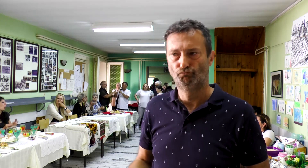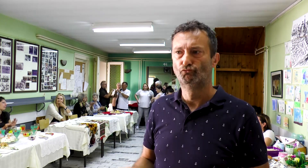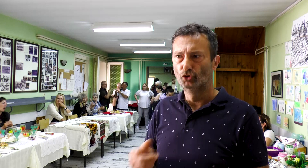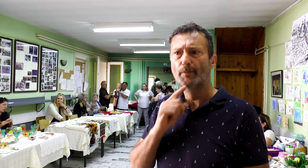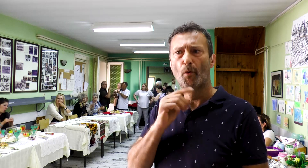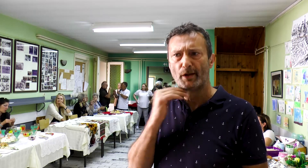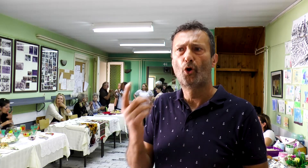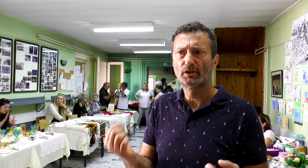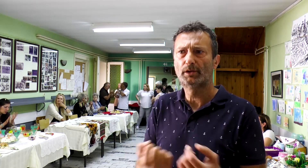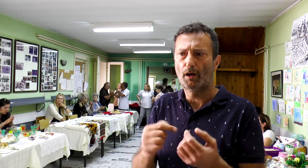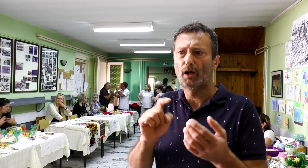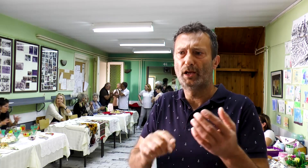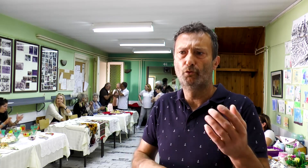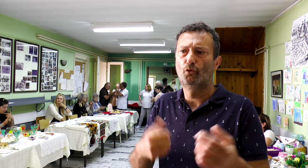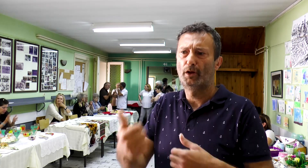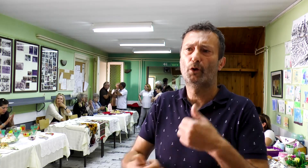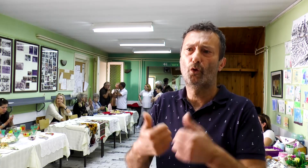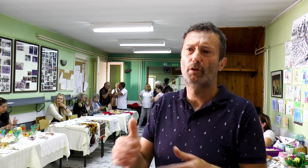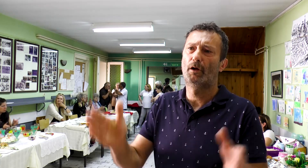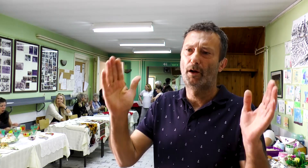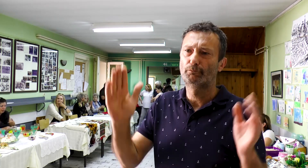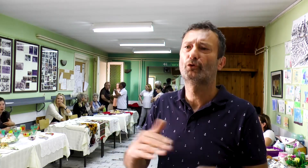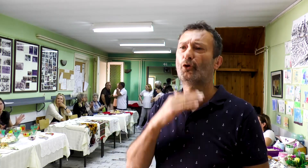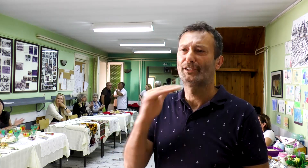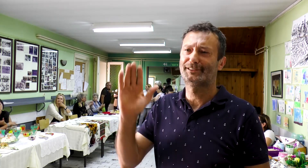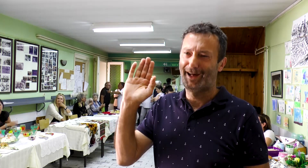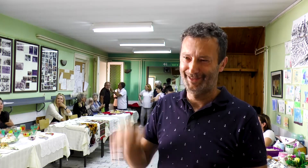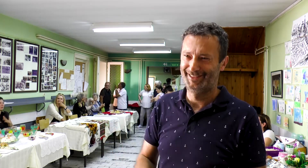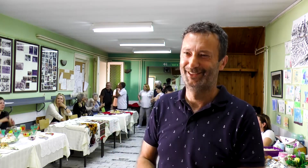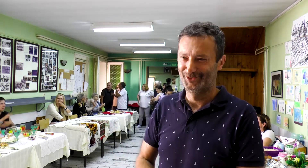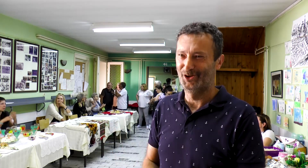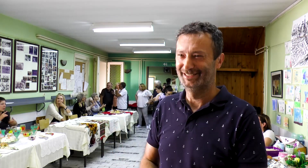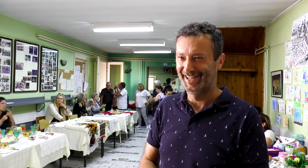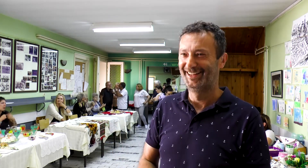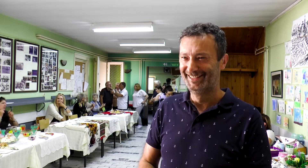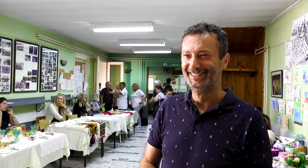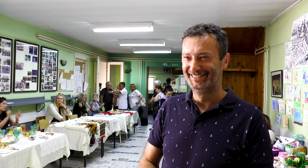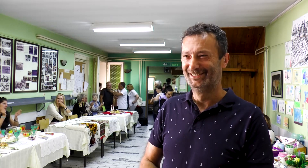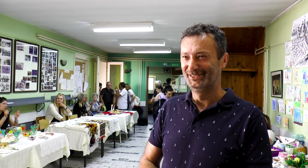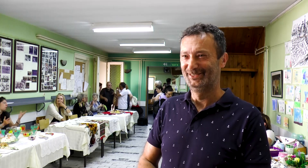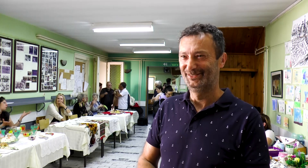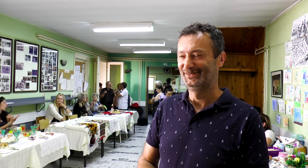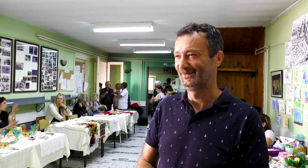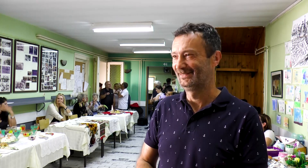Imamo u Mitrovici isto memorial Radivoj Popović, tako da imamo puno, puno